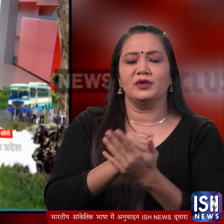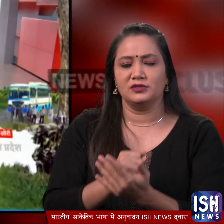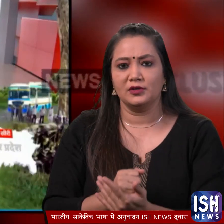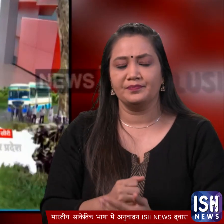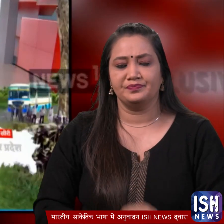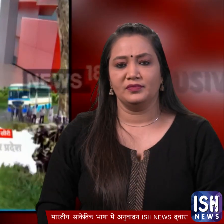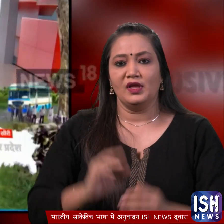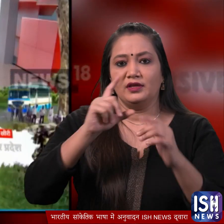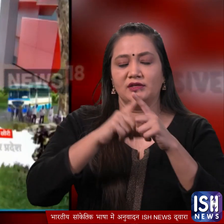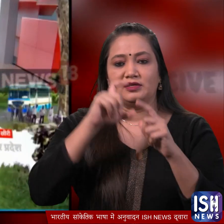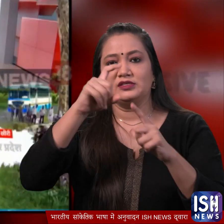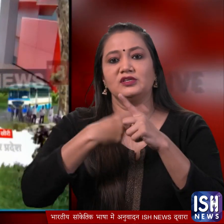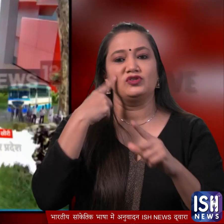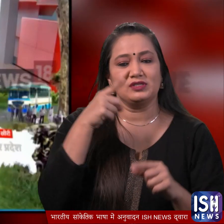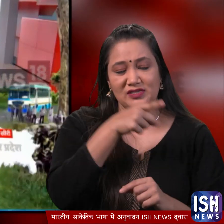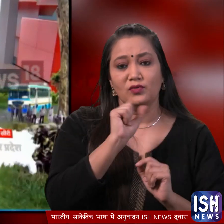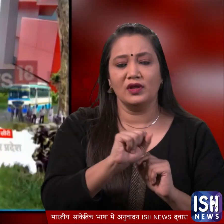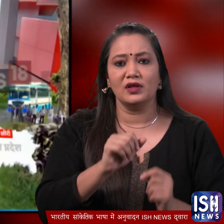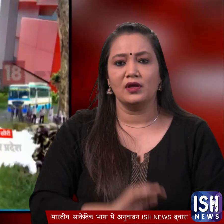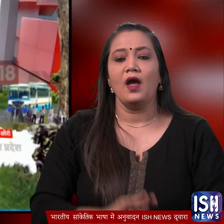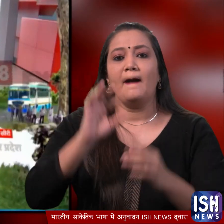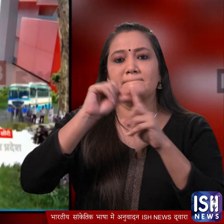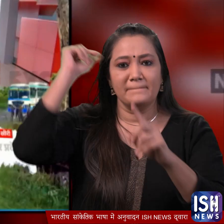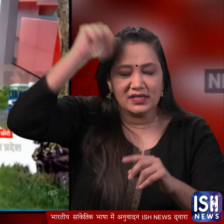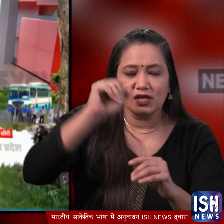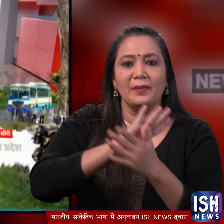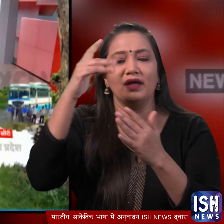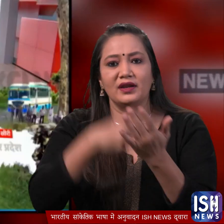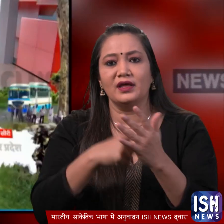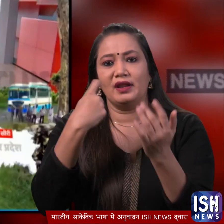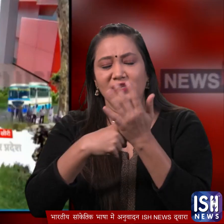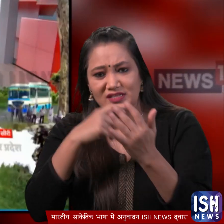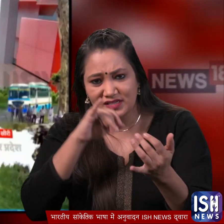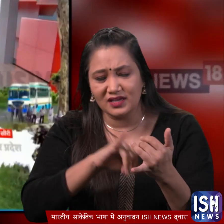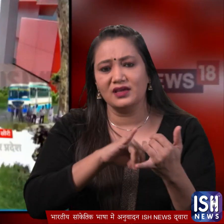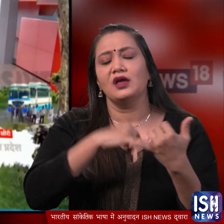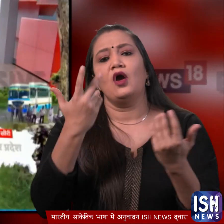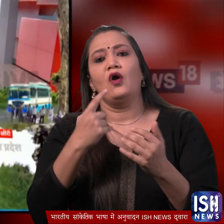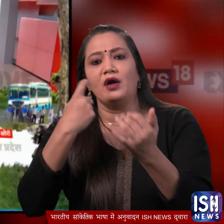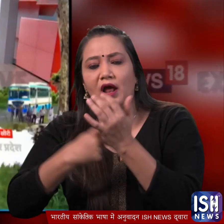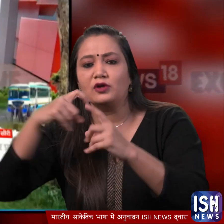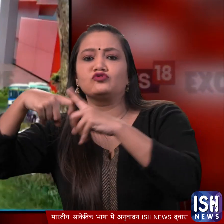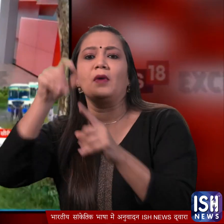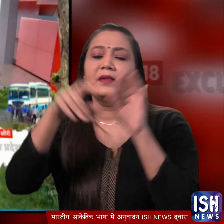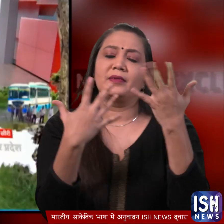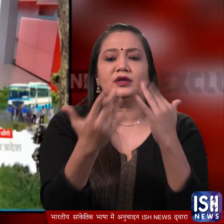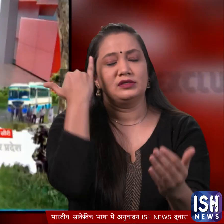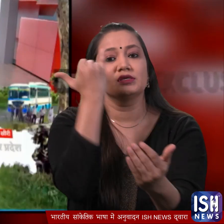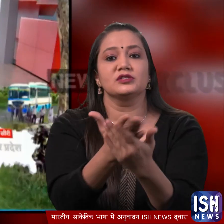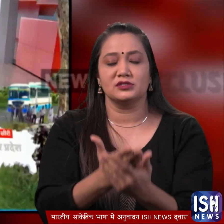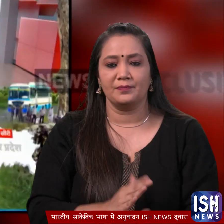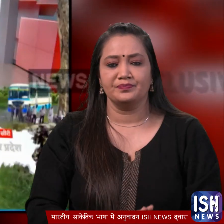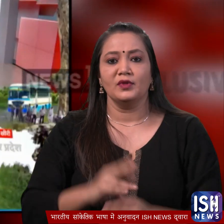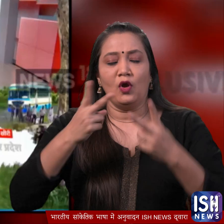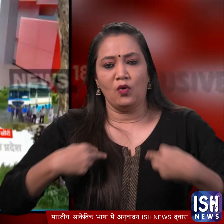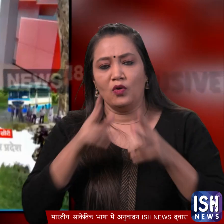लिए चीफ जस्टिस एनवी रमन्ना की पीठ ने पंजाब हरियाणा हाईकोर्ट के पूर्व जज रणजीत सिंह या राकेश कुमार के नाम का सुझाव दिया, जिस पर